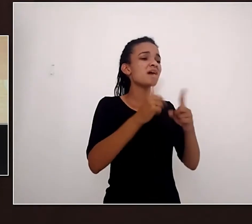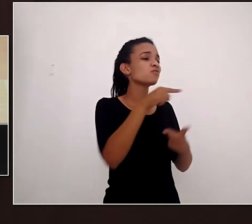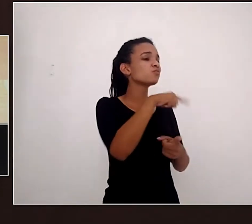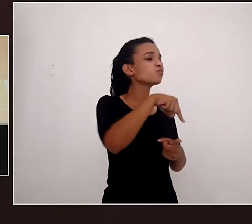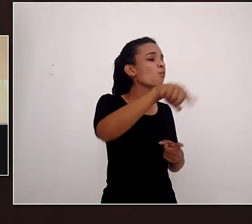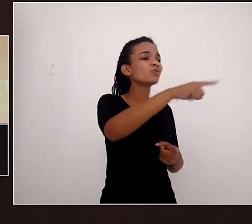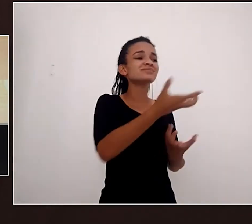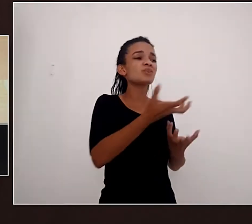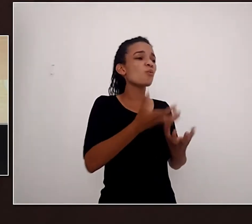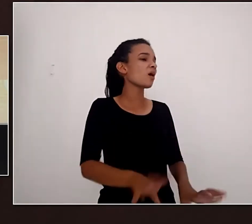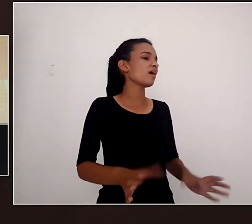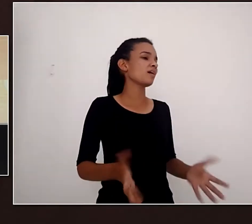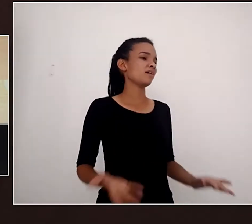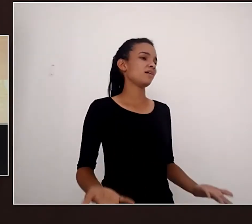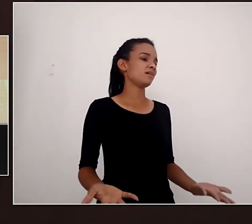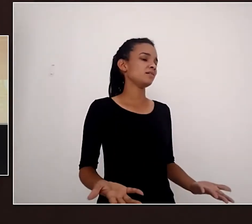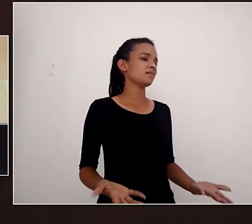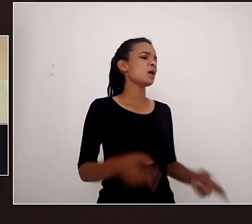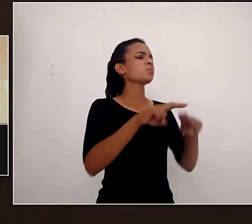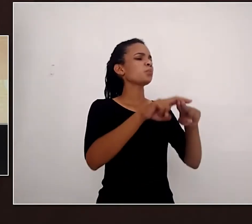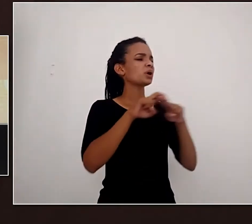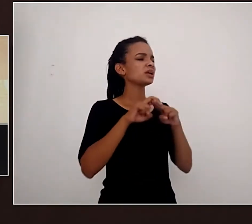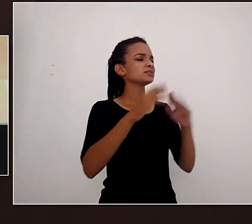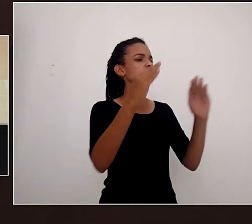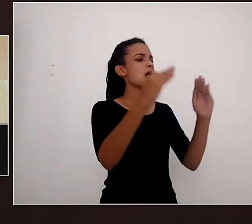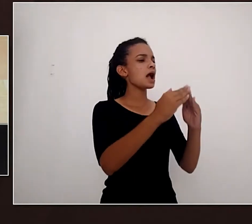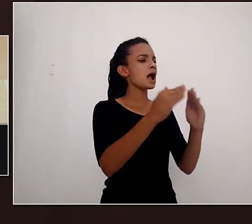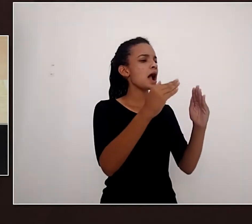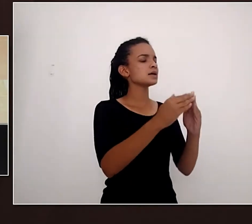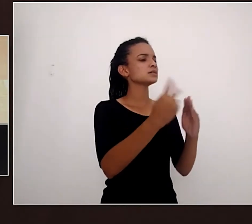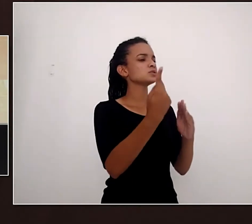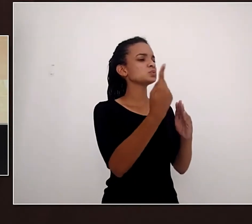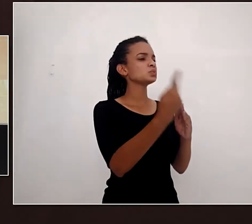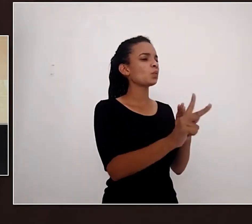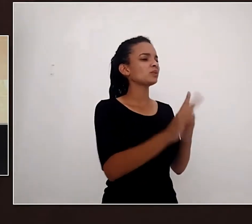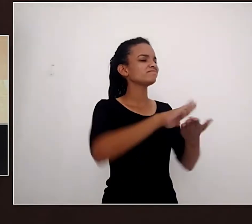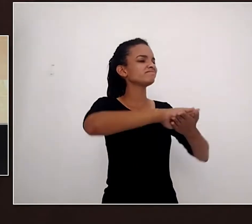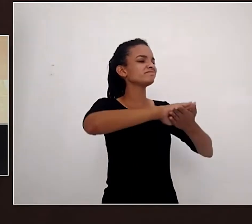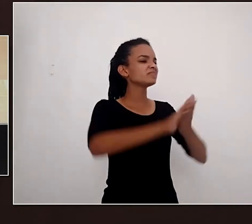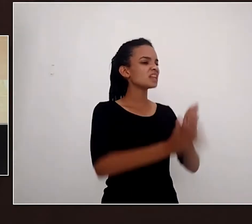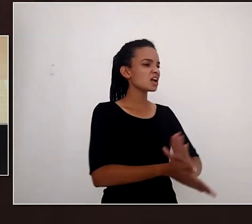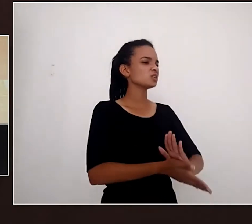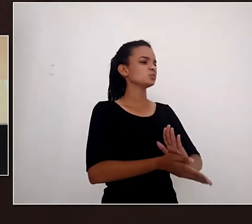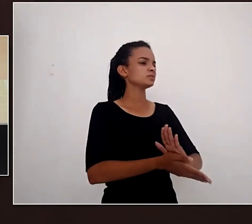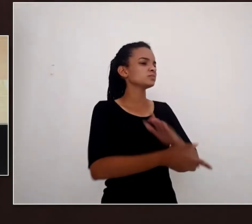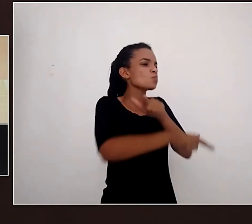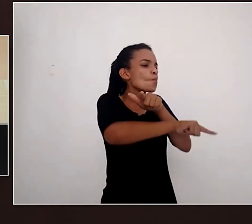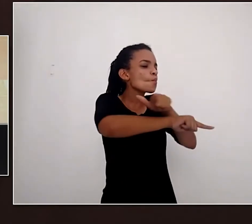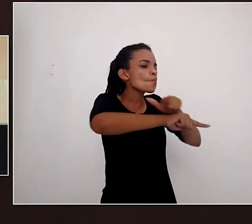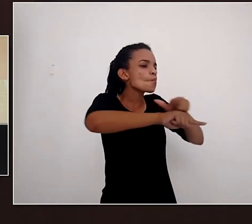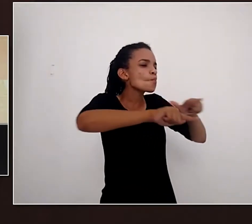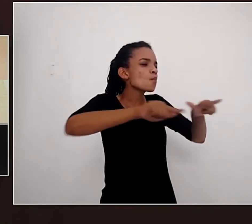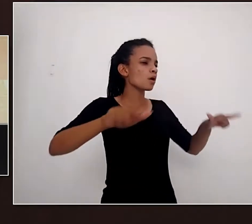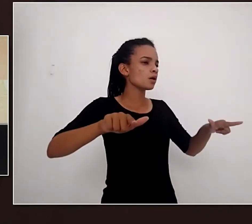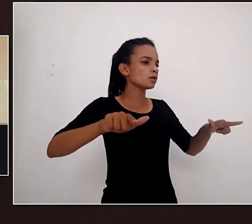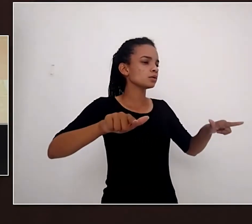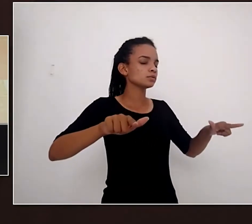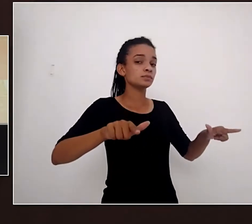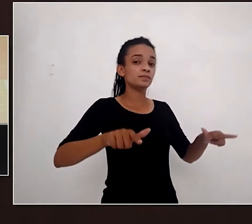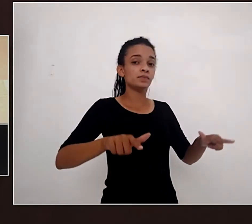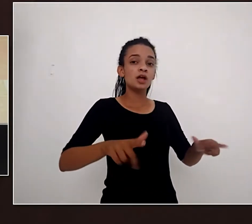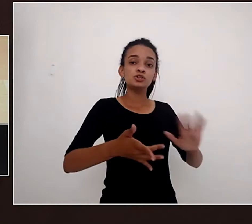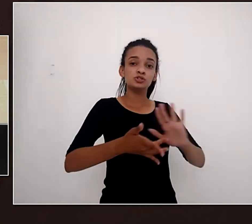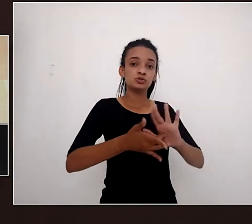Eis que a vossa casa vos ficará deserta. O Senhor Jesus já havia profetizado